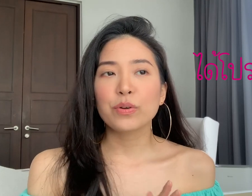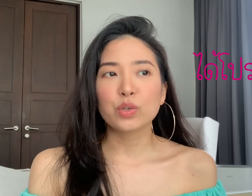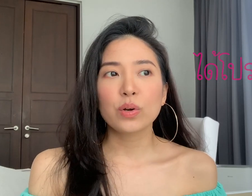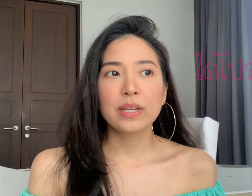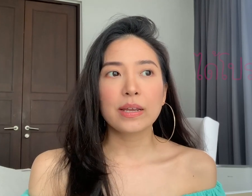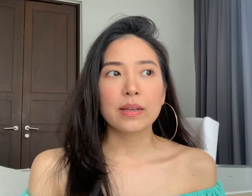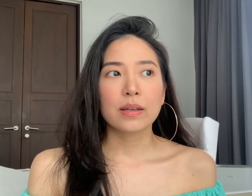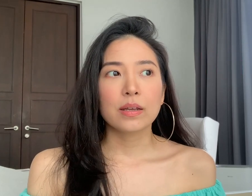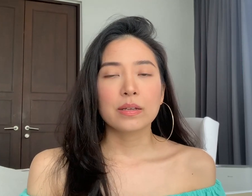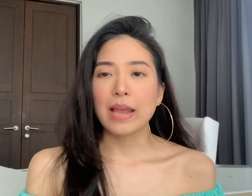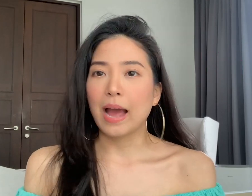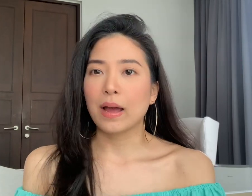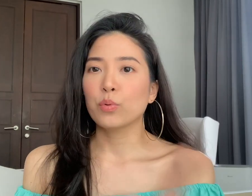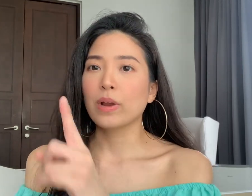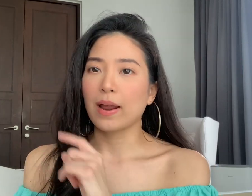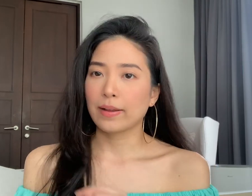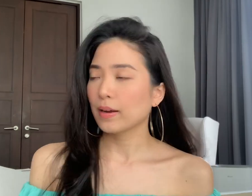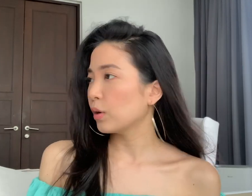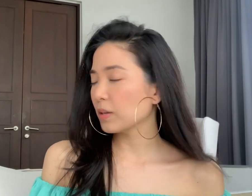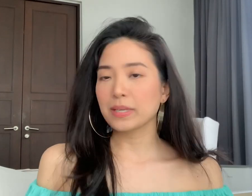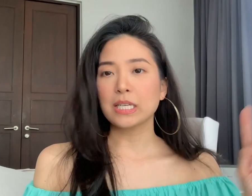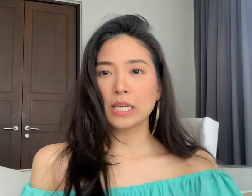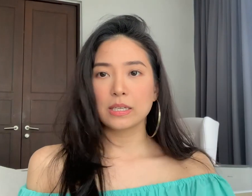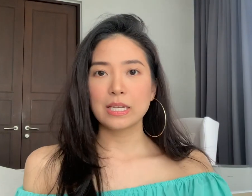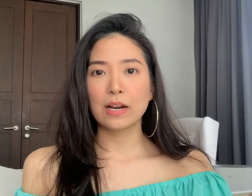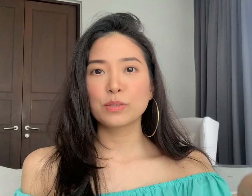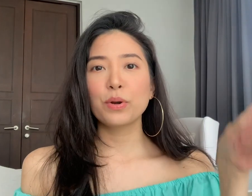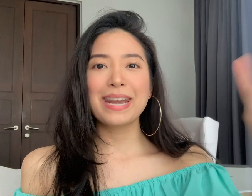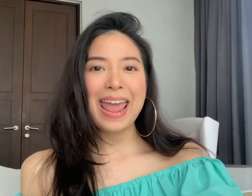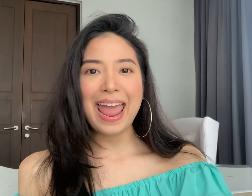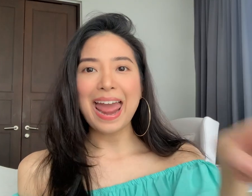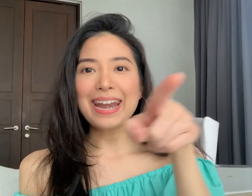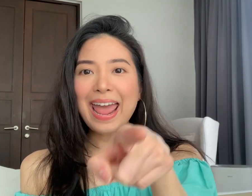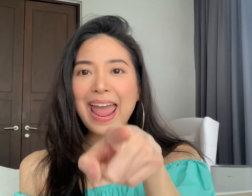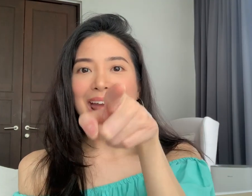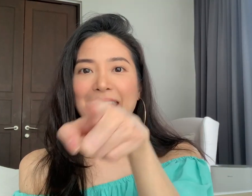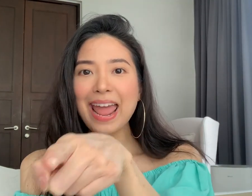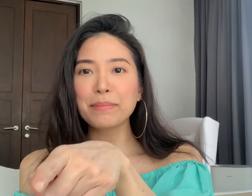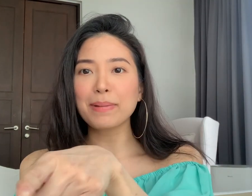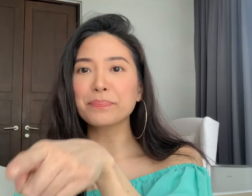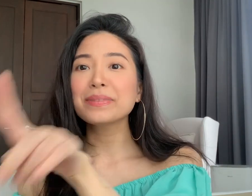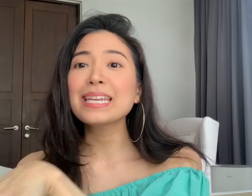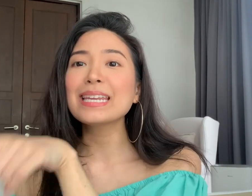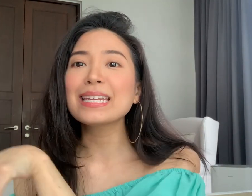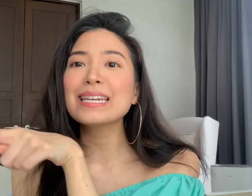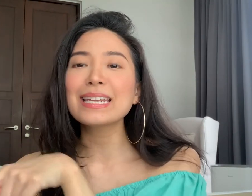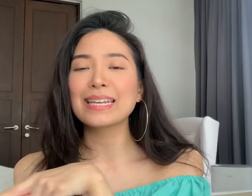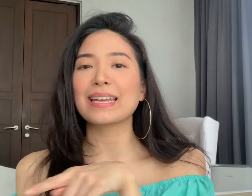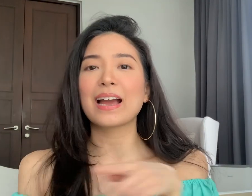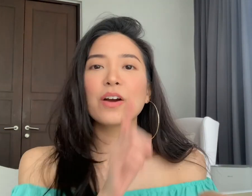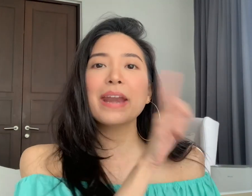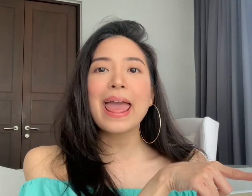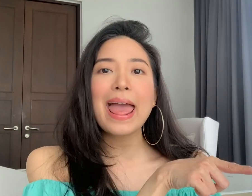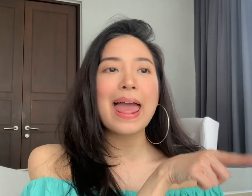ใช่วที่ทุกอย่เลยเขากจะไปชีนะ แมนมนใชรขมาก